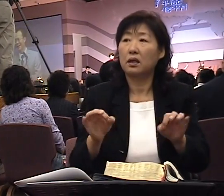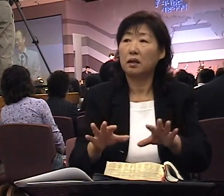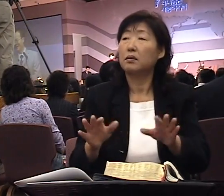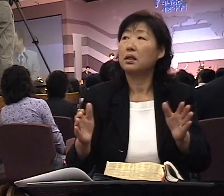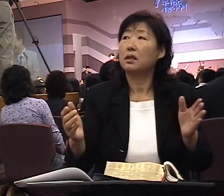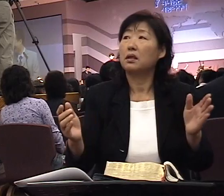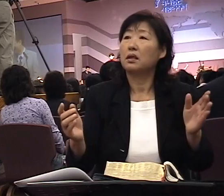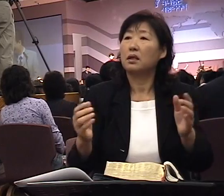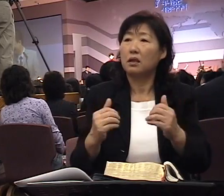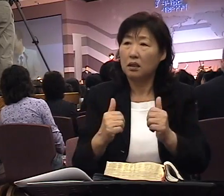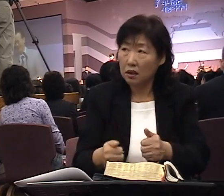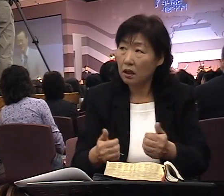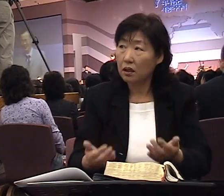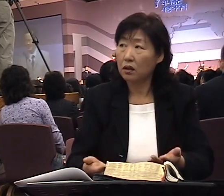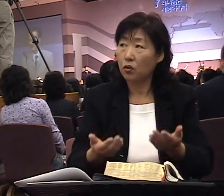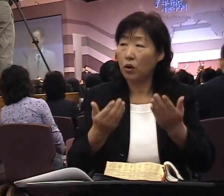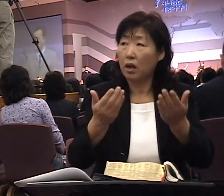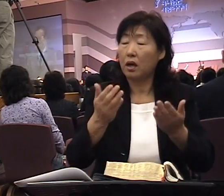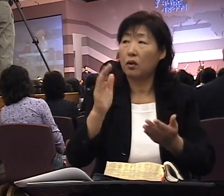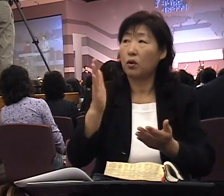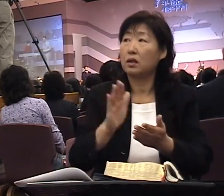여러분들에게 인사드리겠습니다.